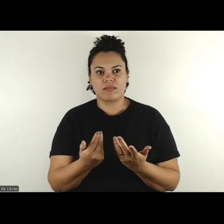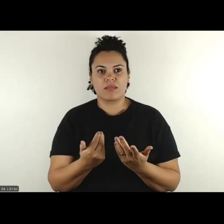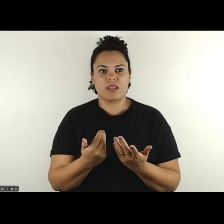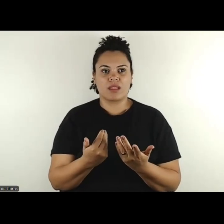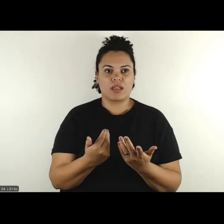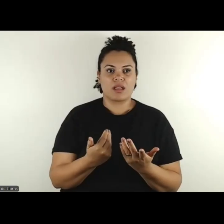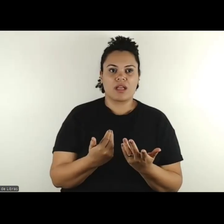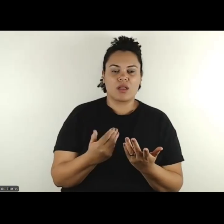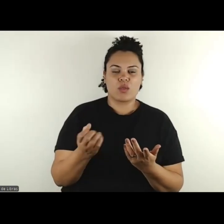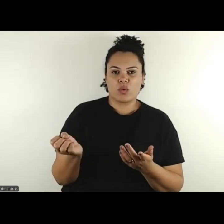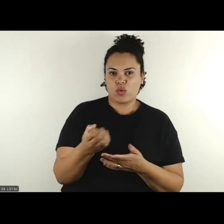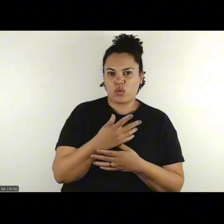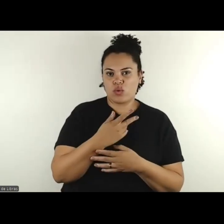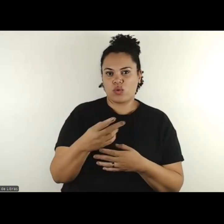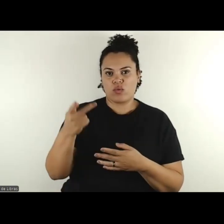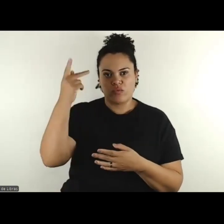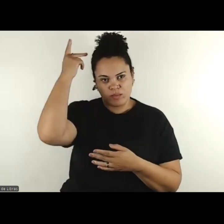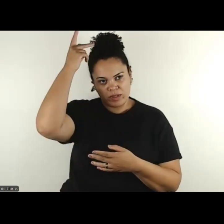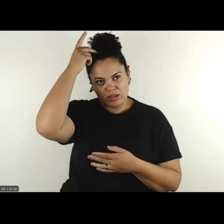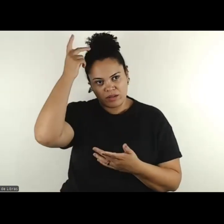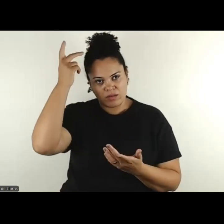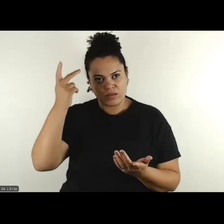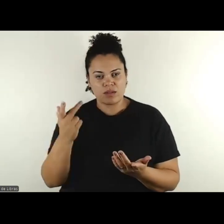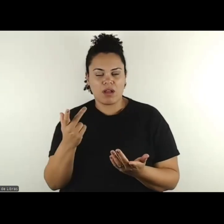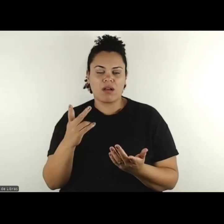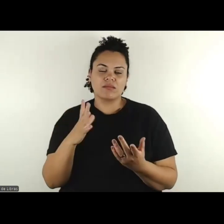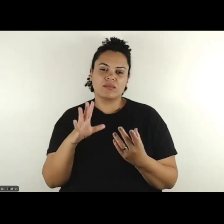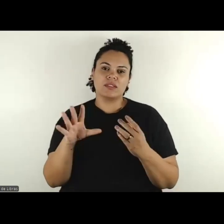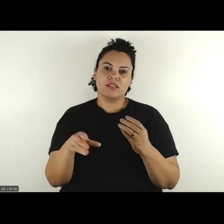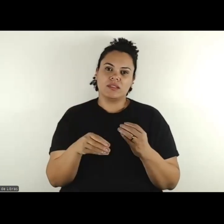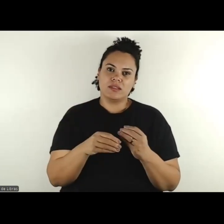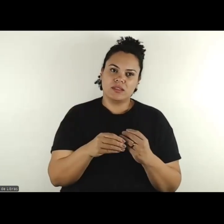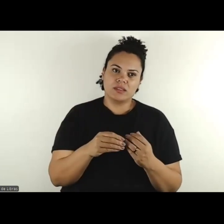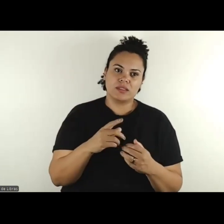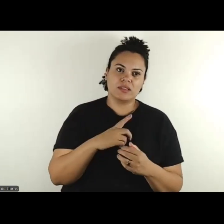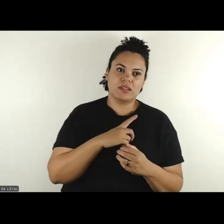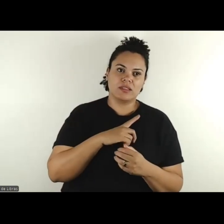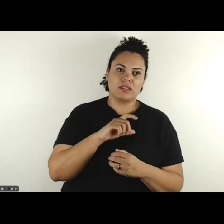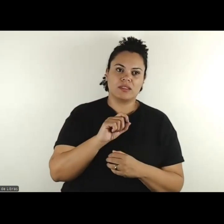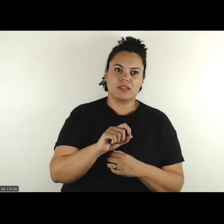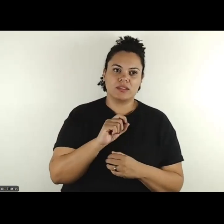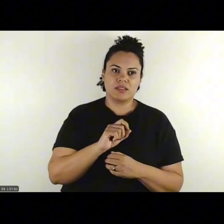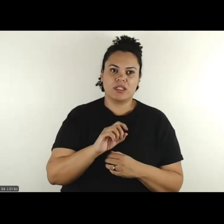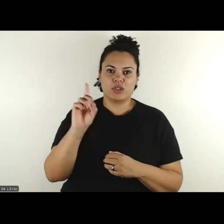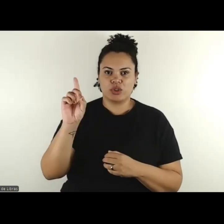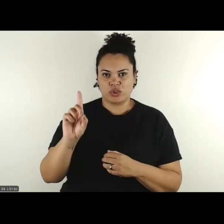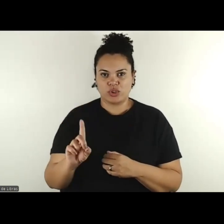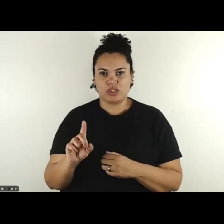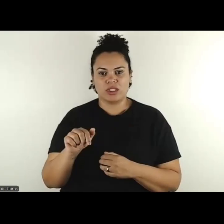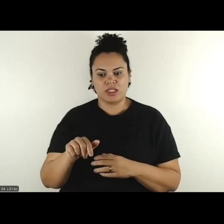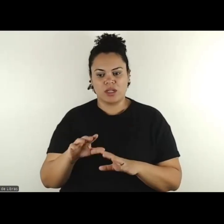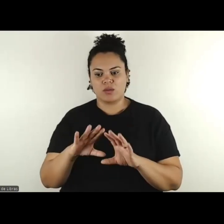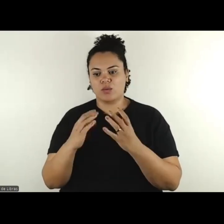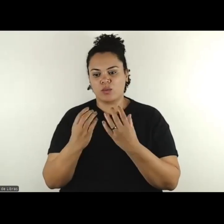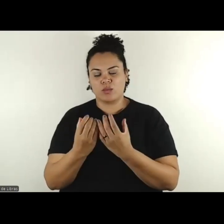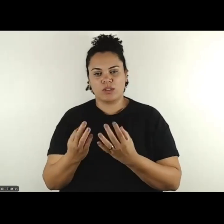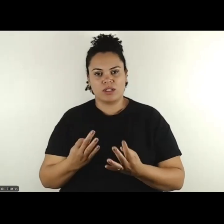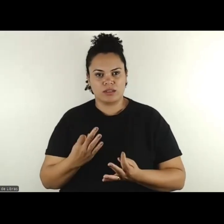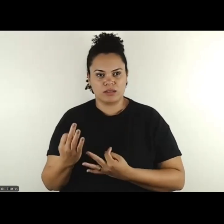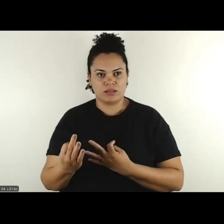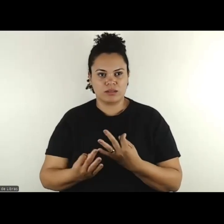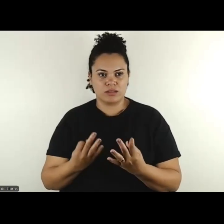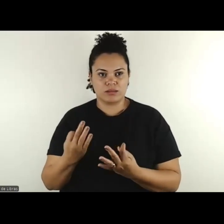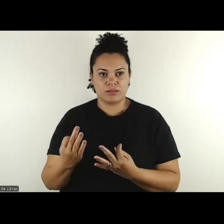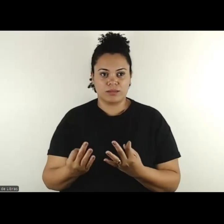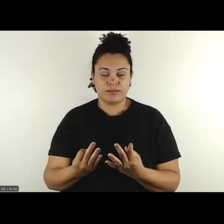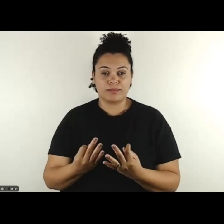Neopentecostal, né? Que são a maioria que compõe aí a direção dessas comunidades terapêuticas.